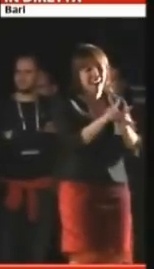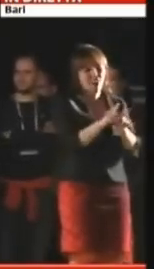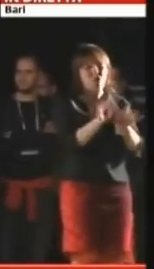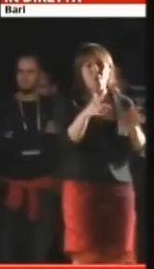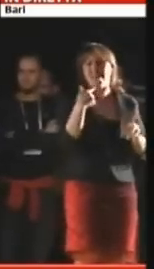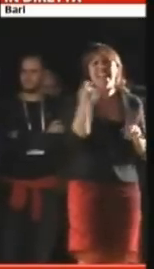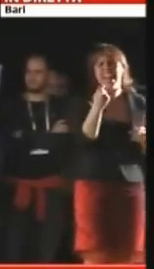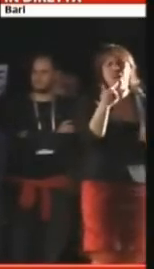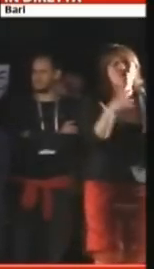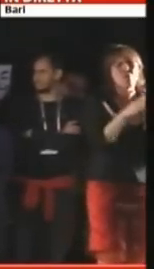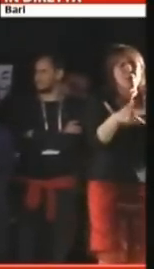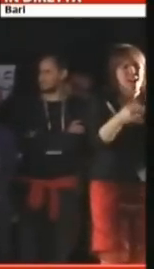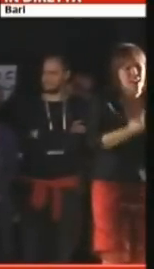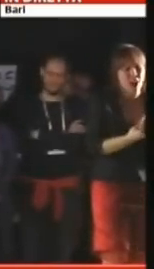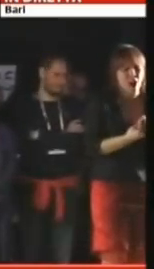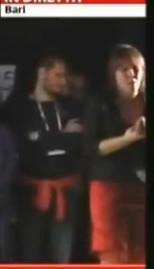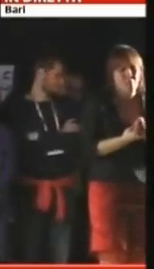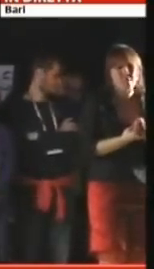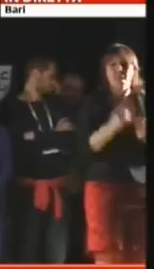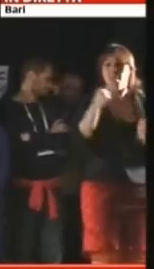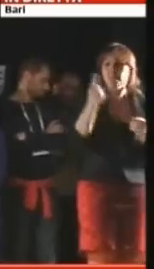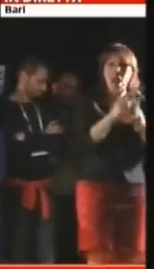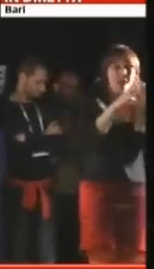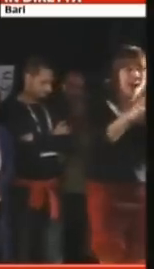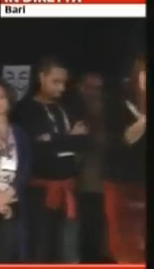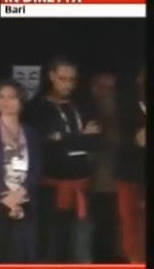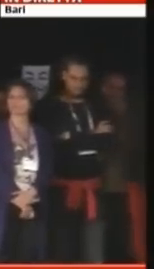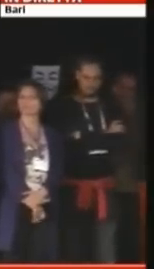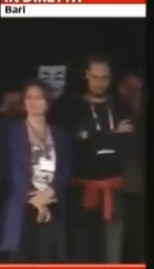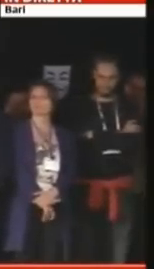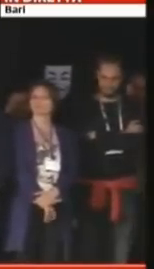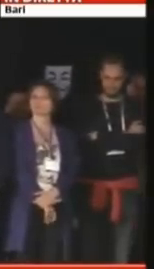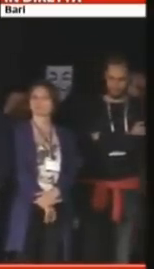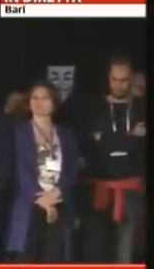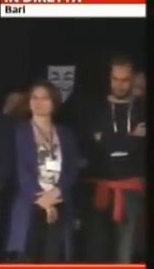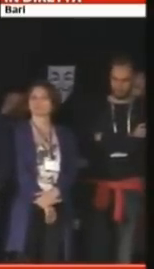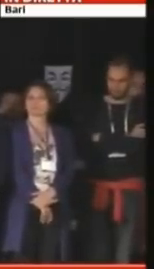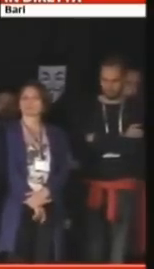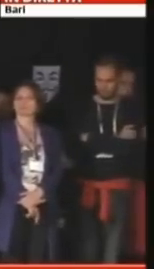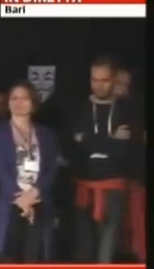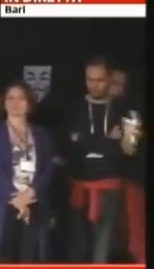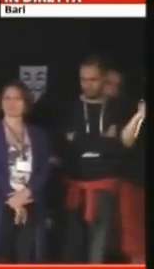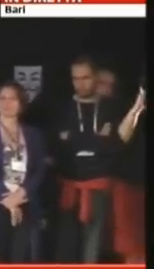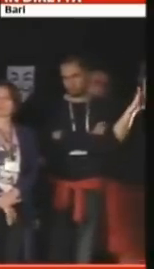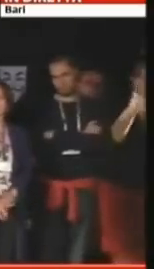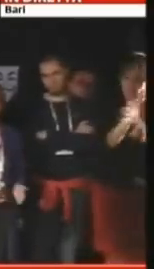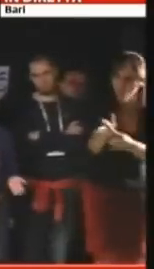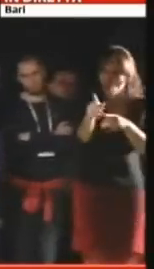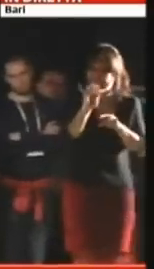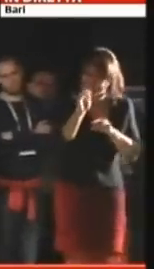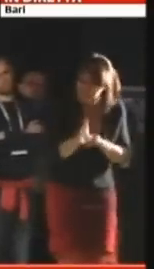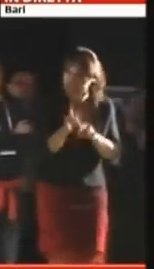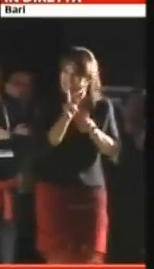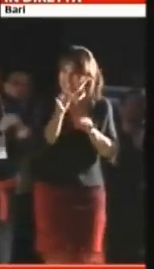Ma di che cazzo stiamo parlando? Portalo dove c'è la piccola impresa che fa il formaggio, lo porti dove fanno l'olio, gli fai vedere delle cose che va